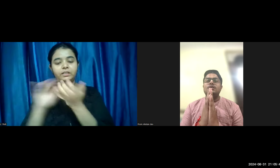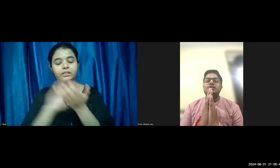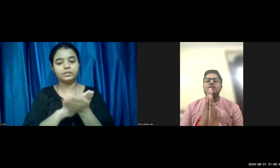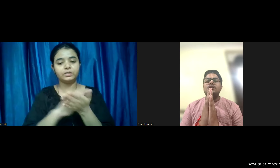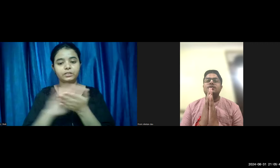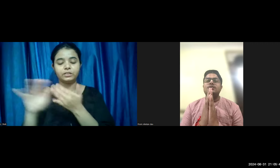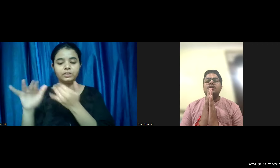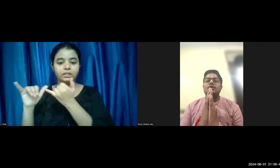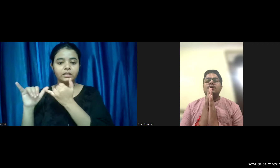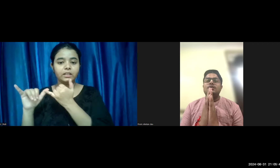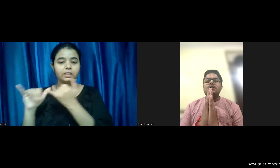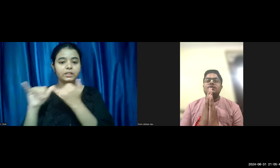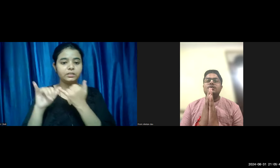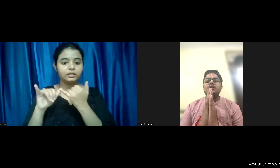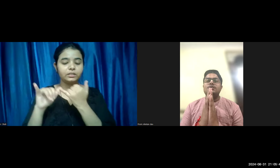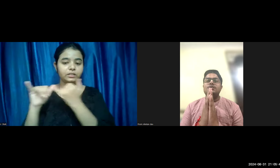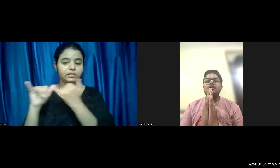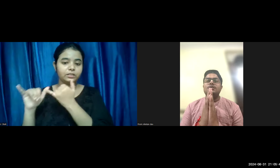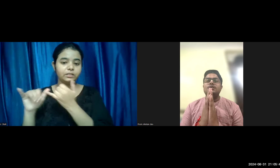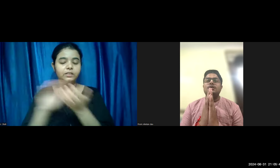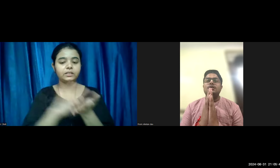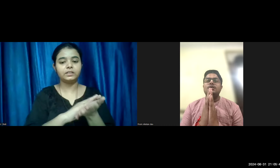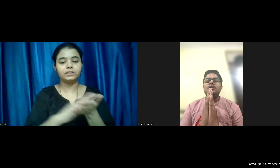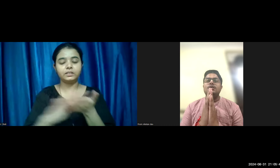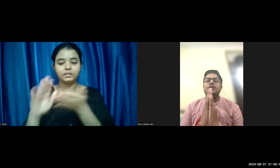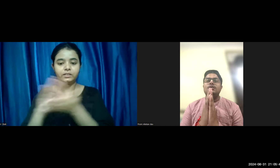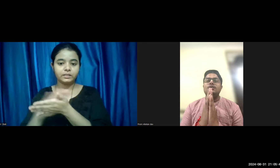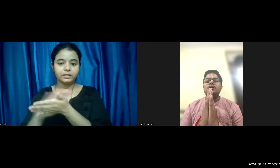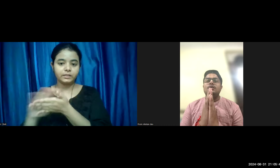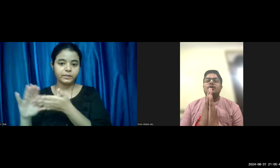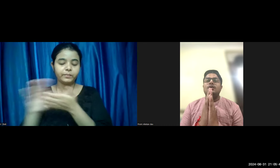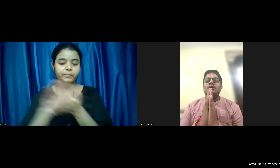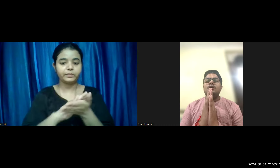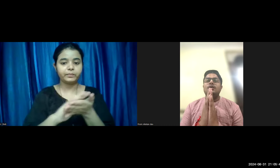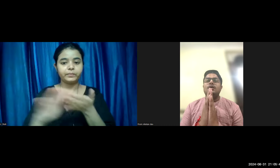हरे कृष्णा कृष्ण कृष्ण हरे हरे,